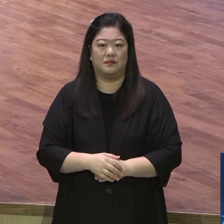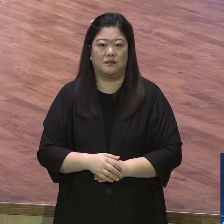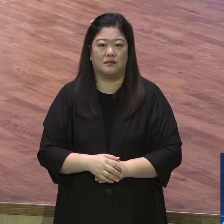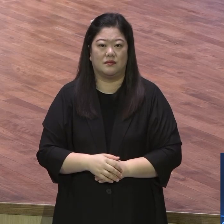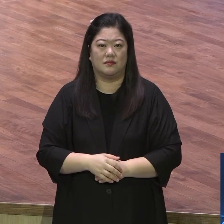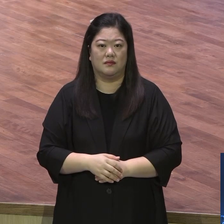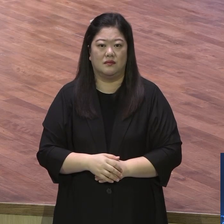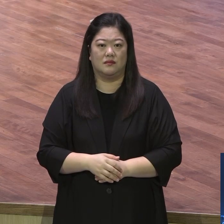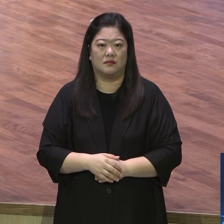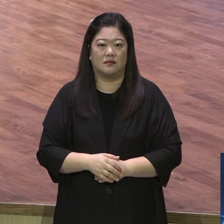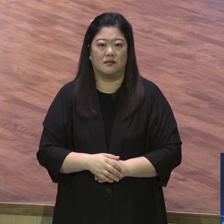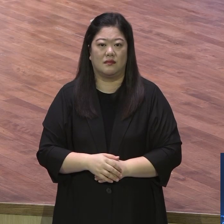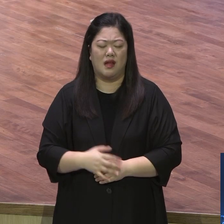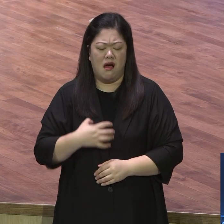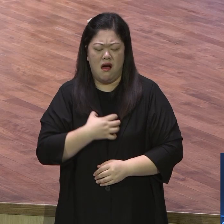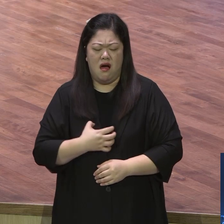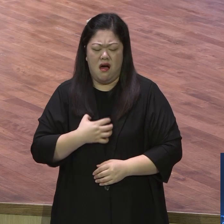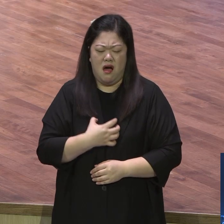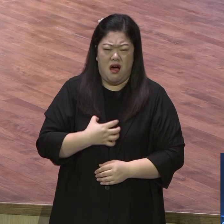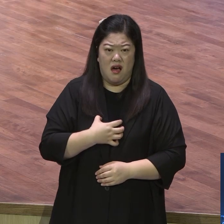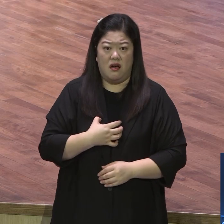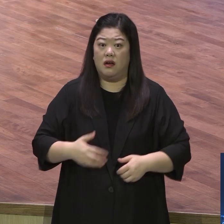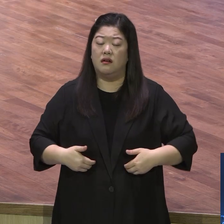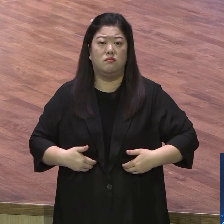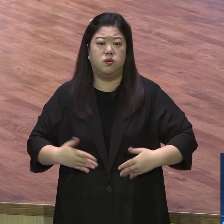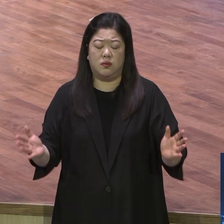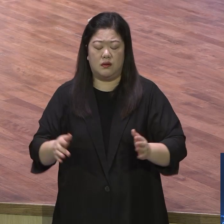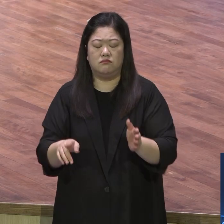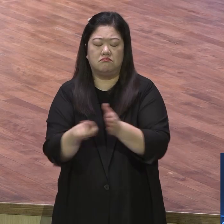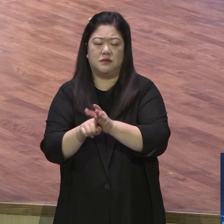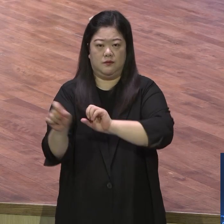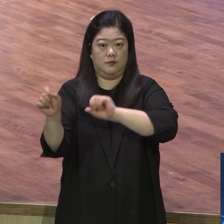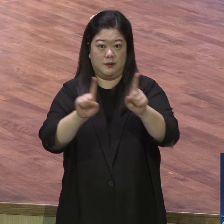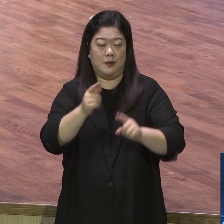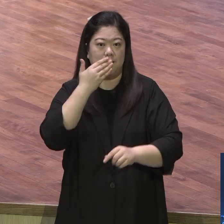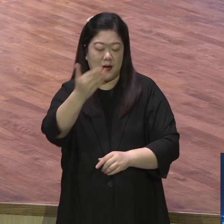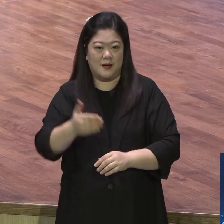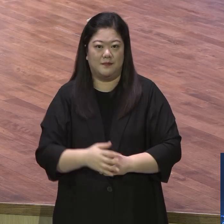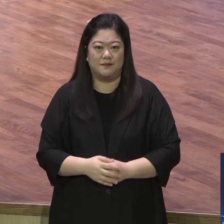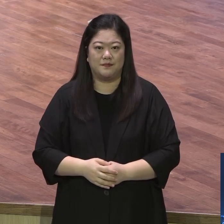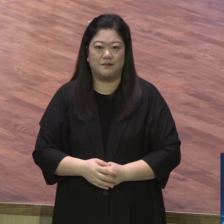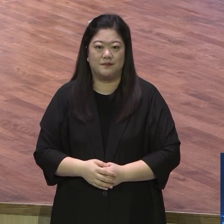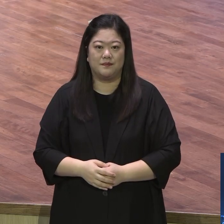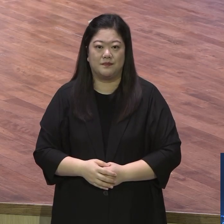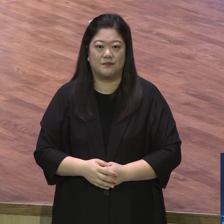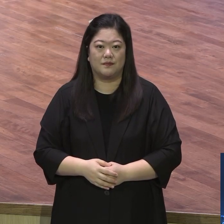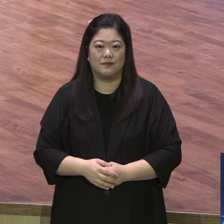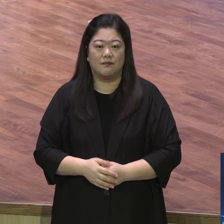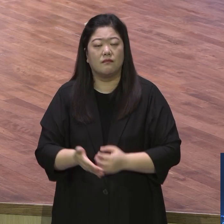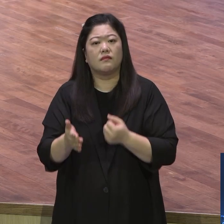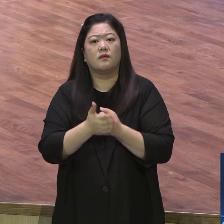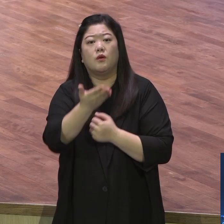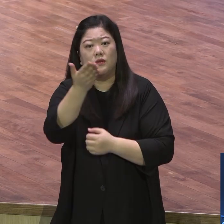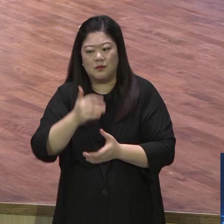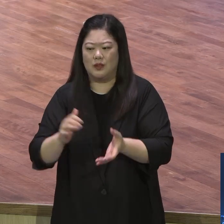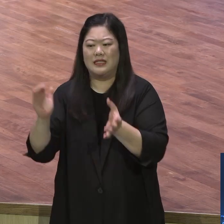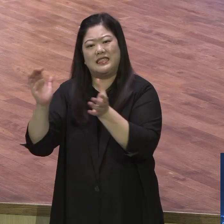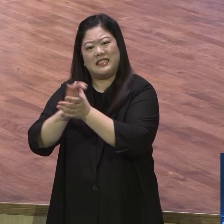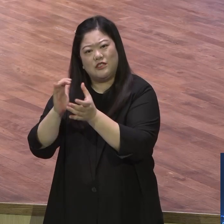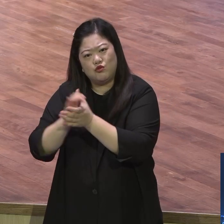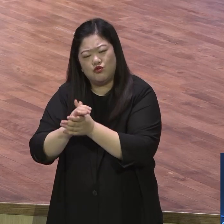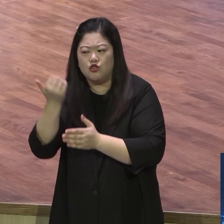문제지 그 집은 회복되게 돼 있어요 절대 믿음 아멘 그러니까 여러분 친구를 사겨도 절대